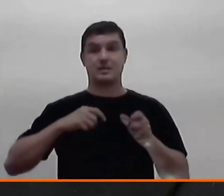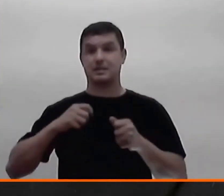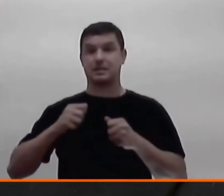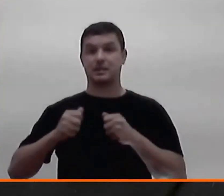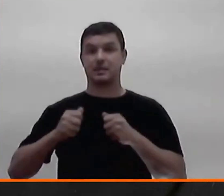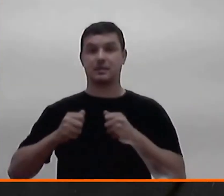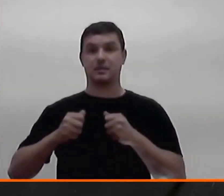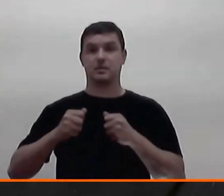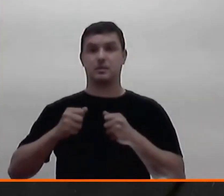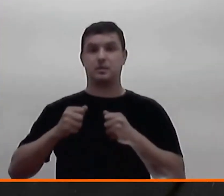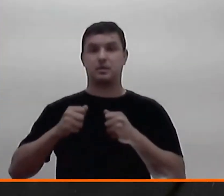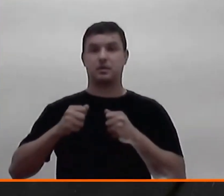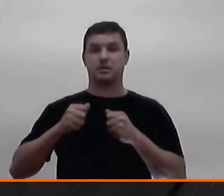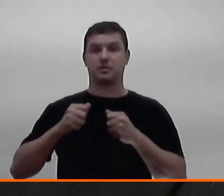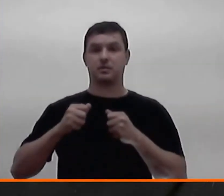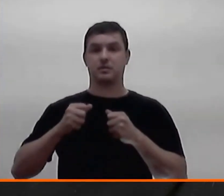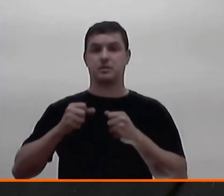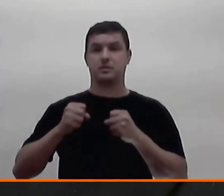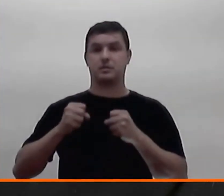dois? Vamos lá.